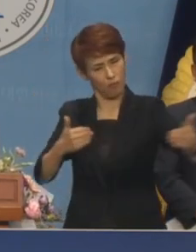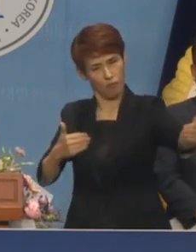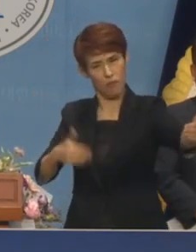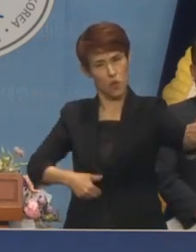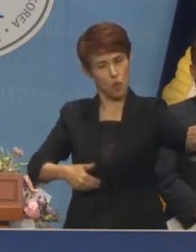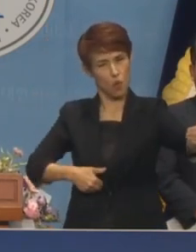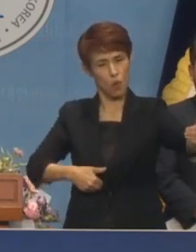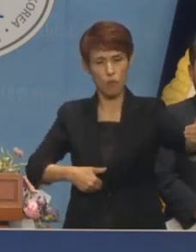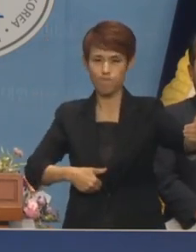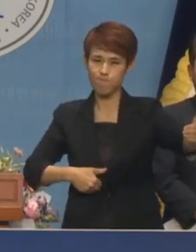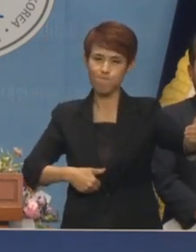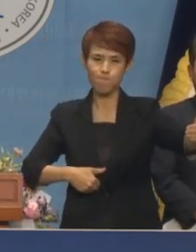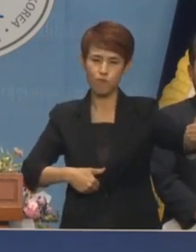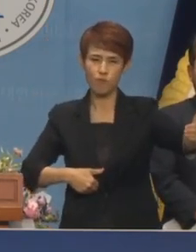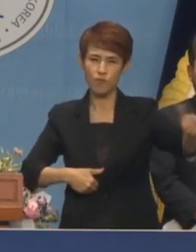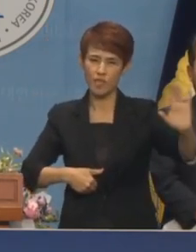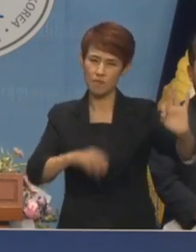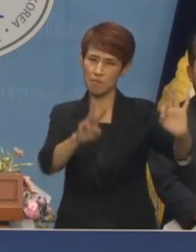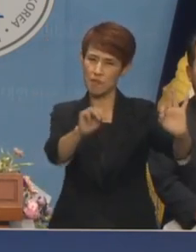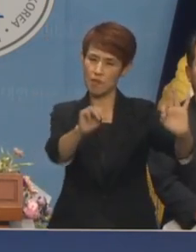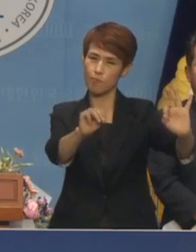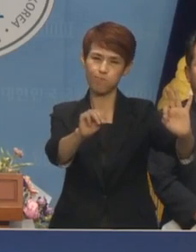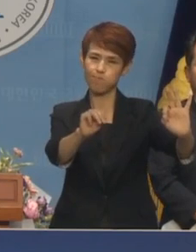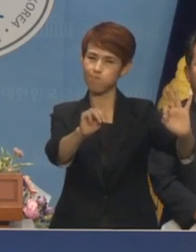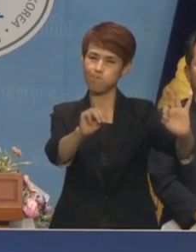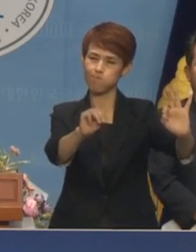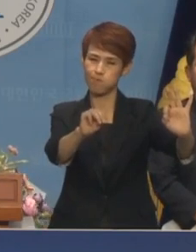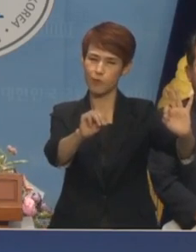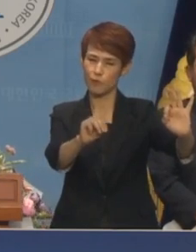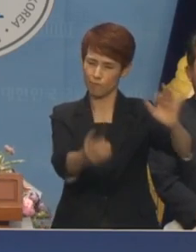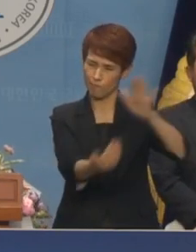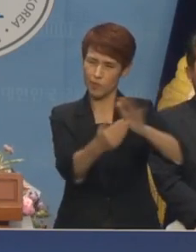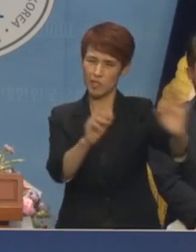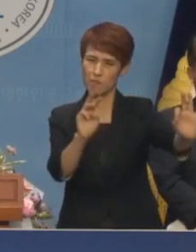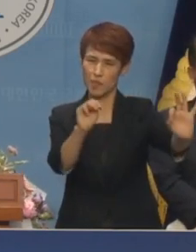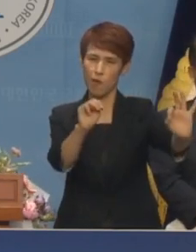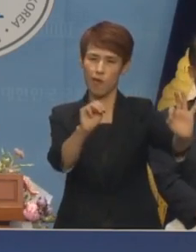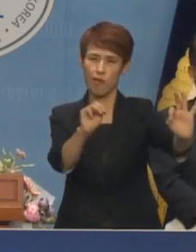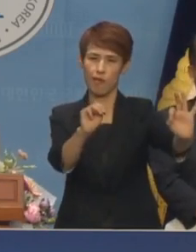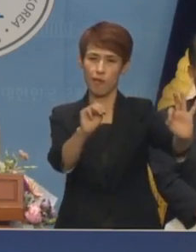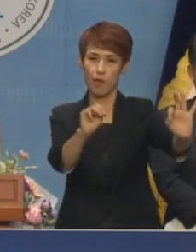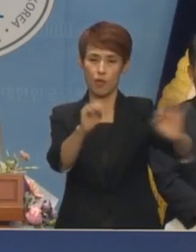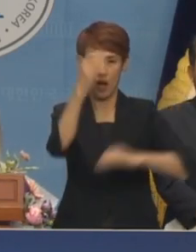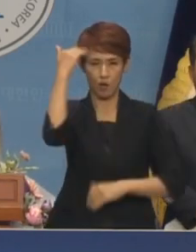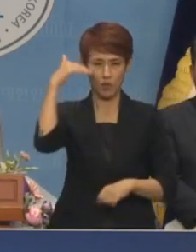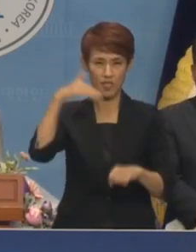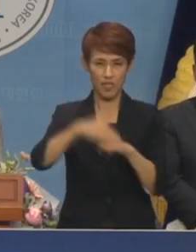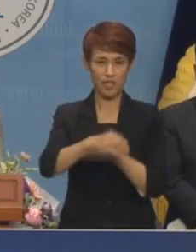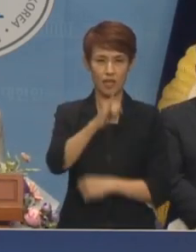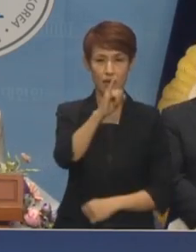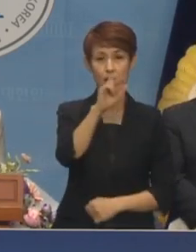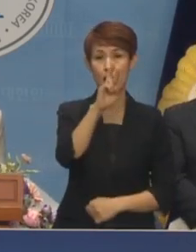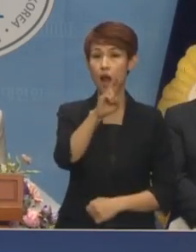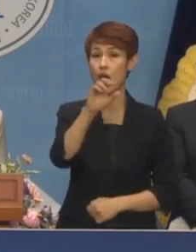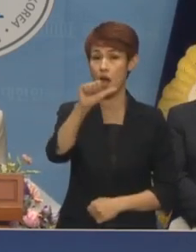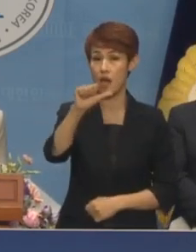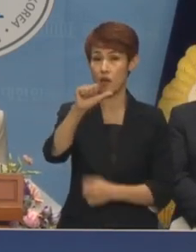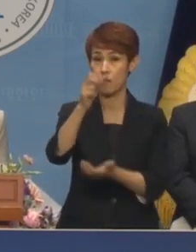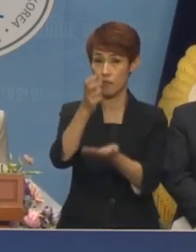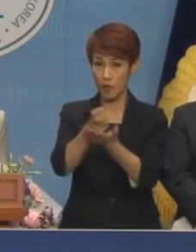되는지 그래서 그걸 최대한으로 그 10m로 하고 한다든가 그리고 한국형 IRA법 같은